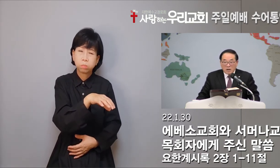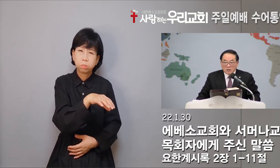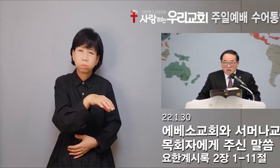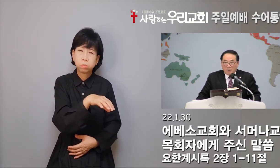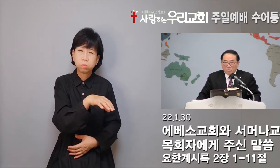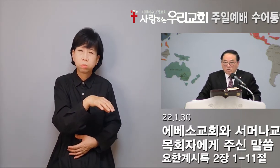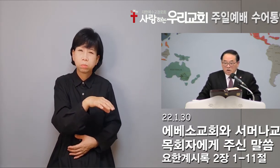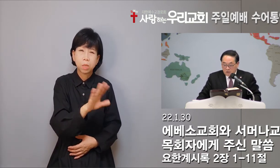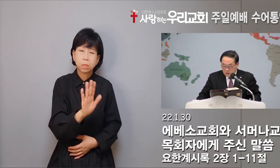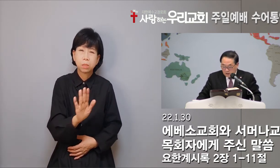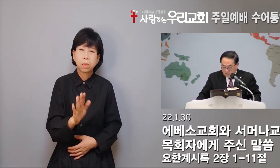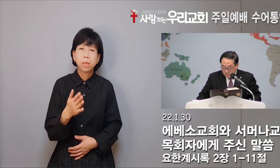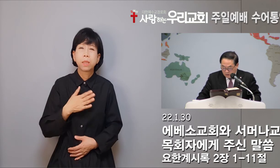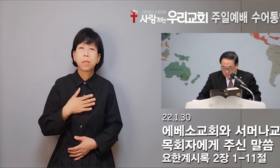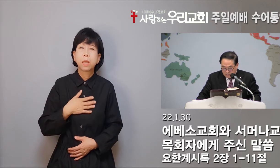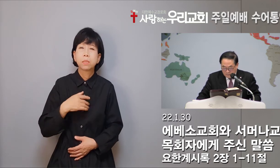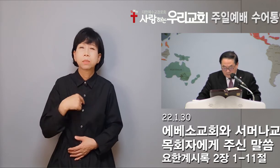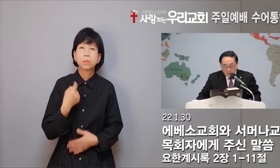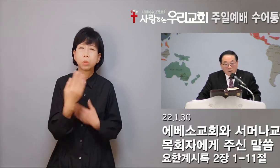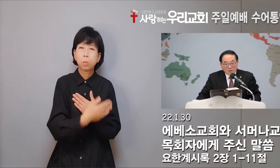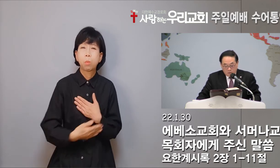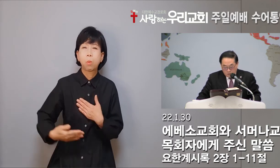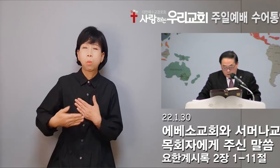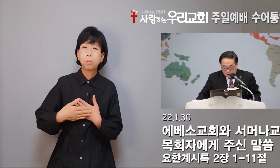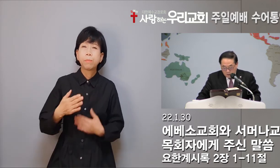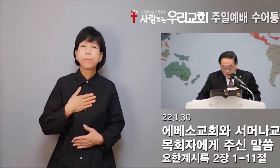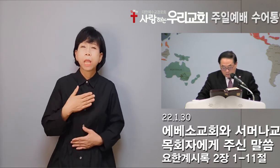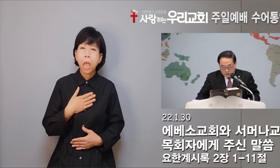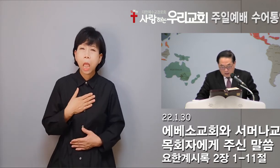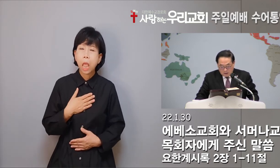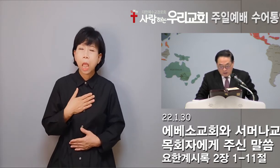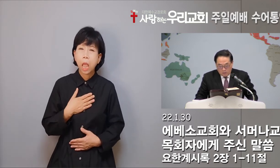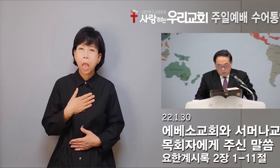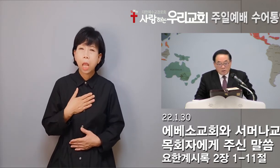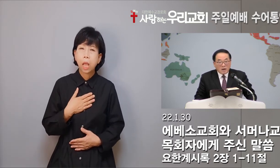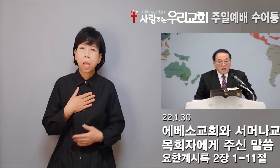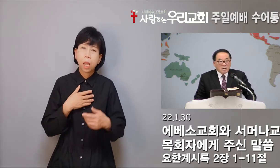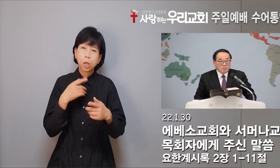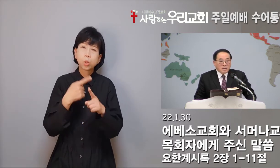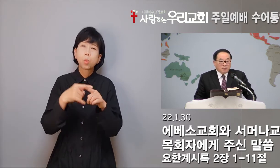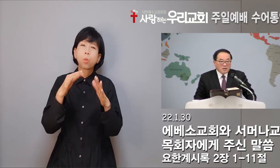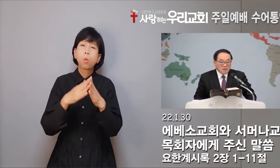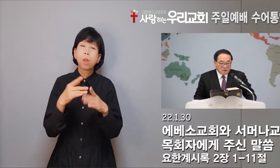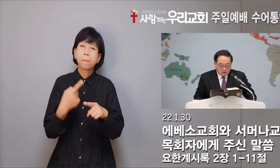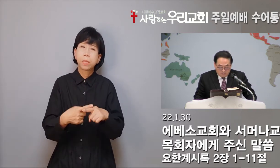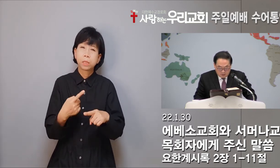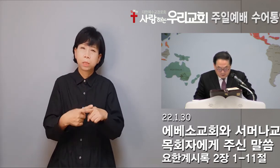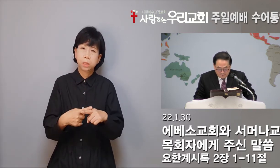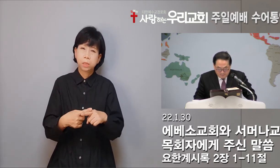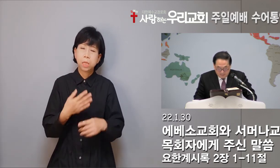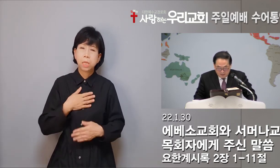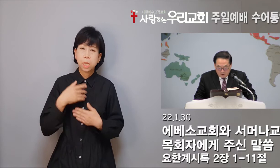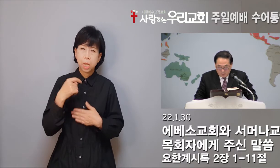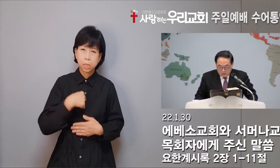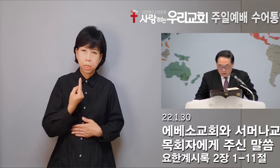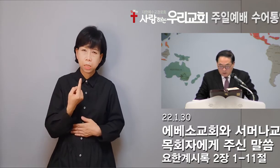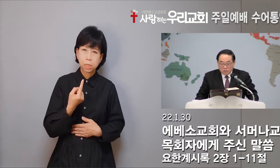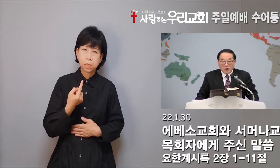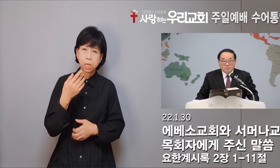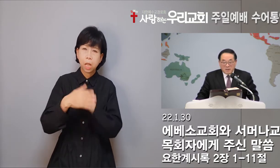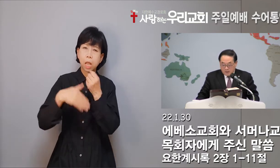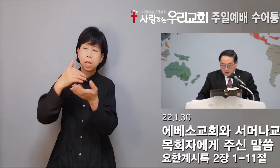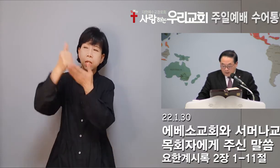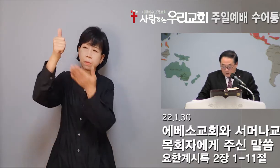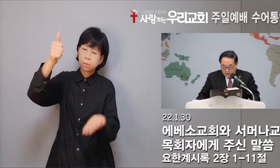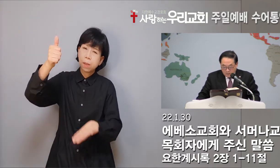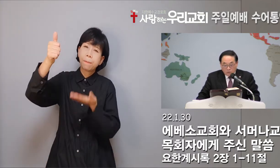우리 자신이 바로 성전이기 때문입니다. 교회는 우리 자신을 온전히 하나님께 바치는 것입니다. 교회는